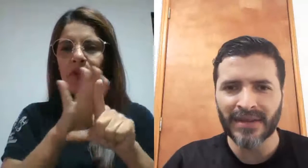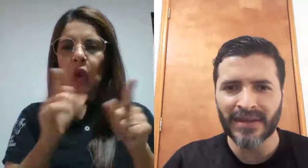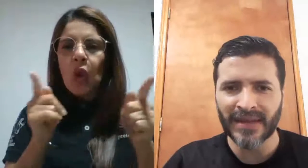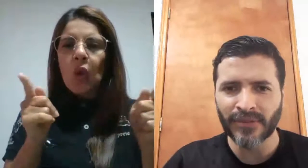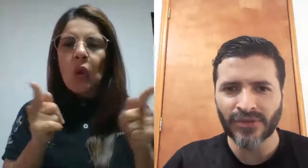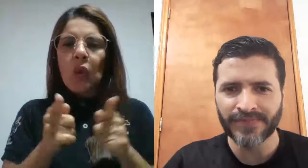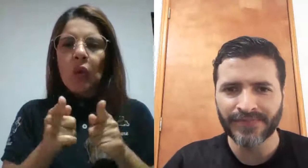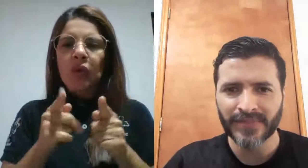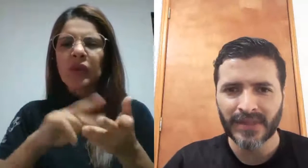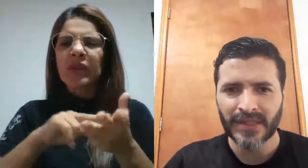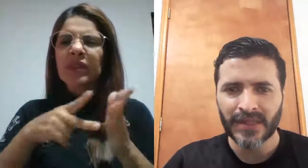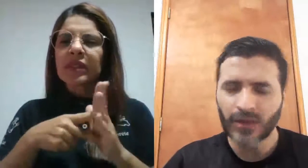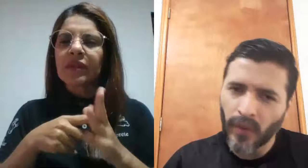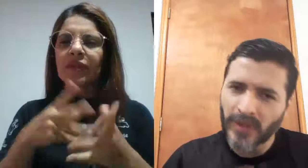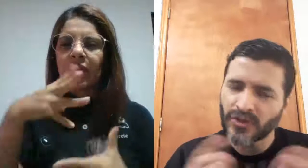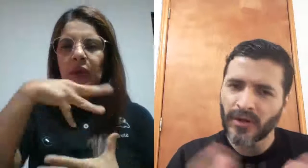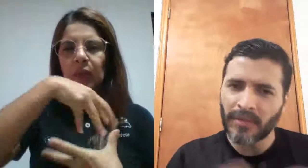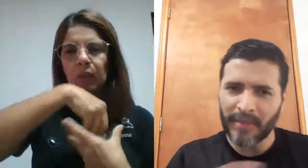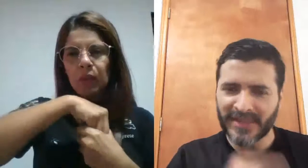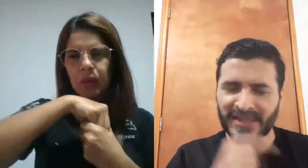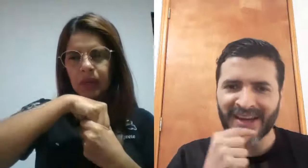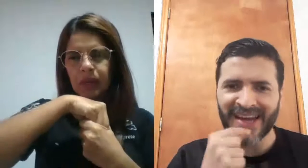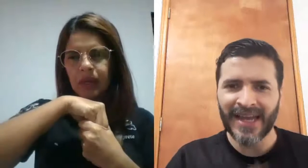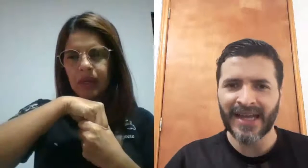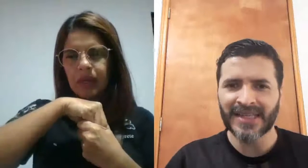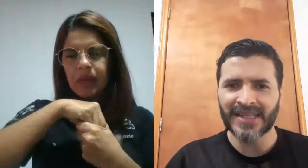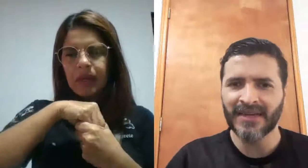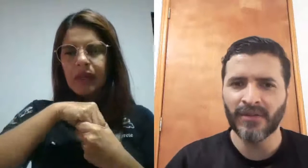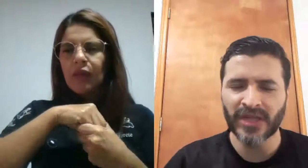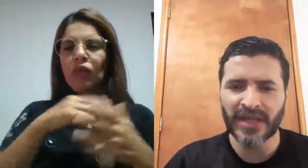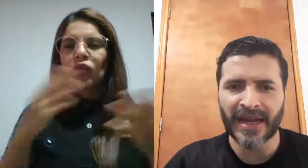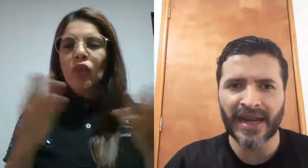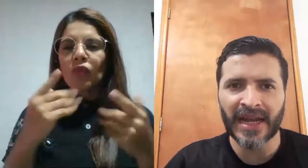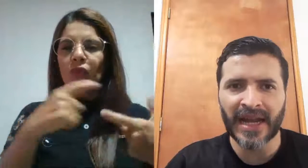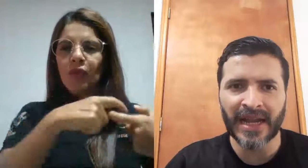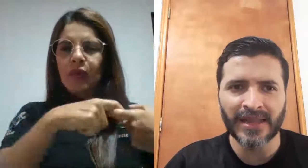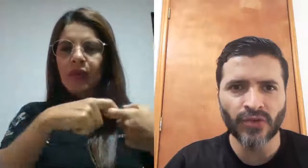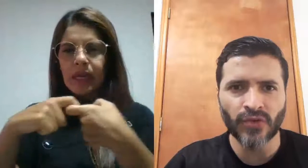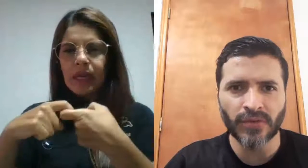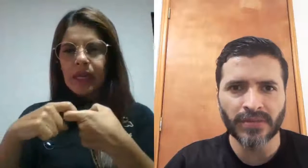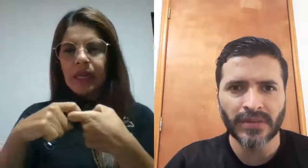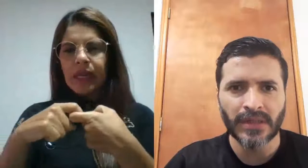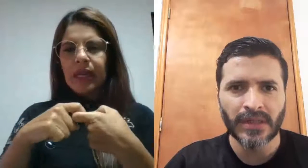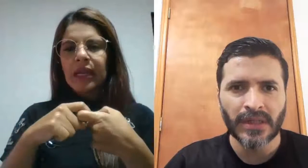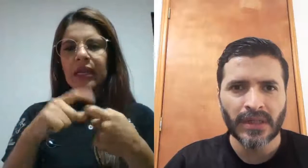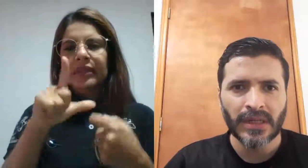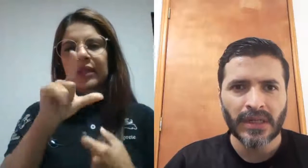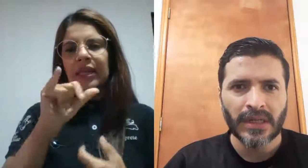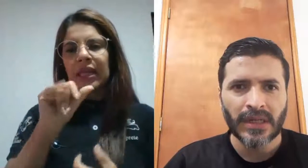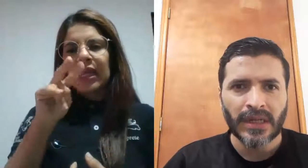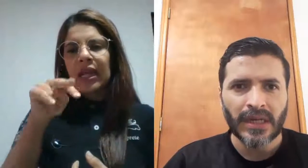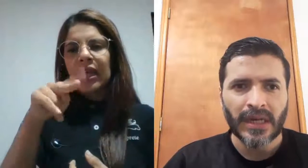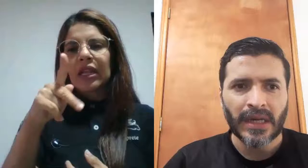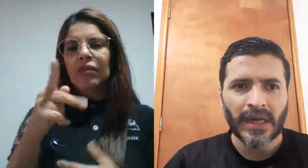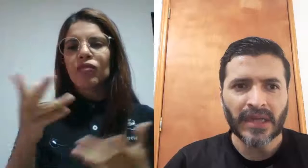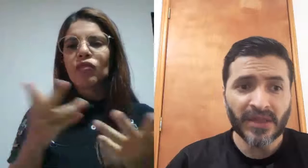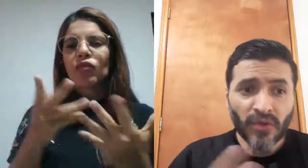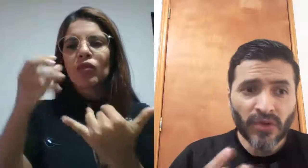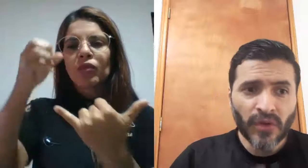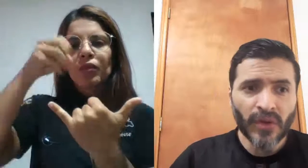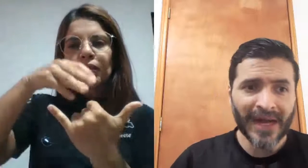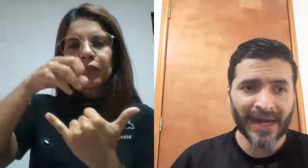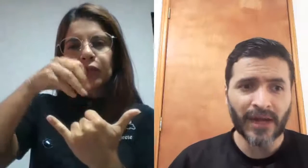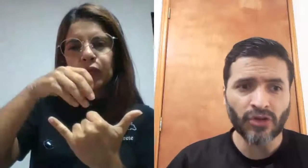para que lo entendamos. Todo eso va a aparecer en el enlace que vamos a tener en el canal de YouTube.